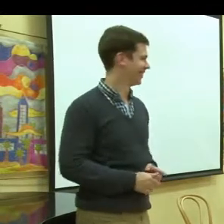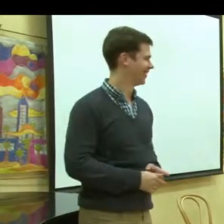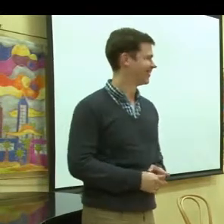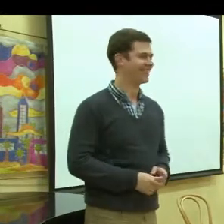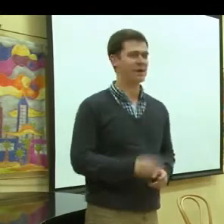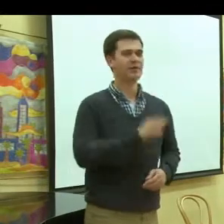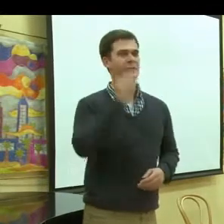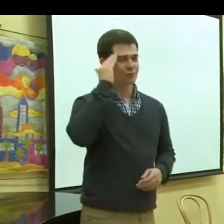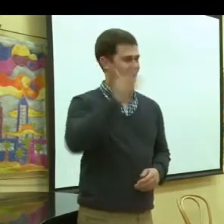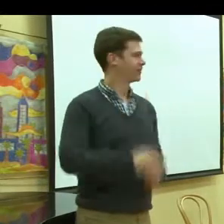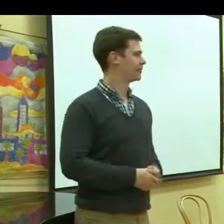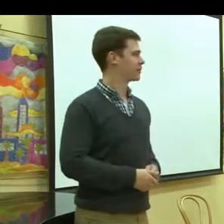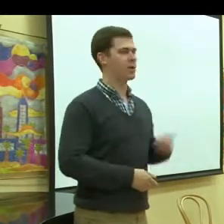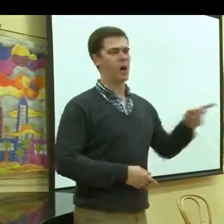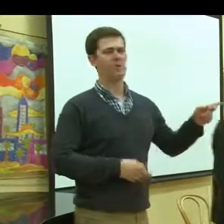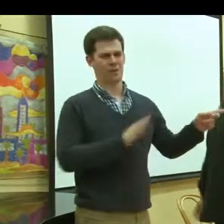Cześć.